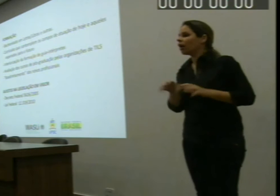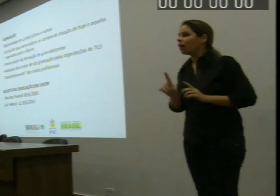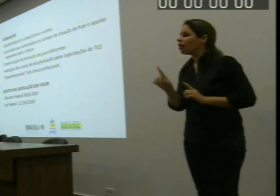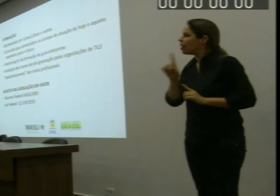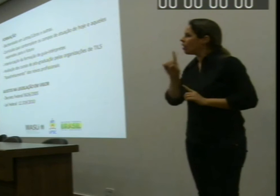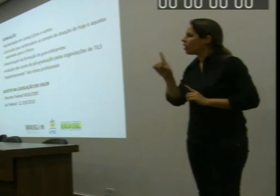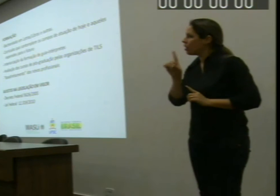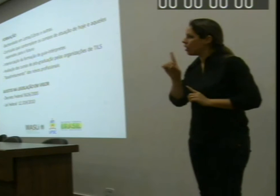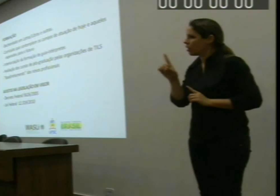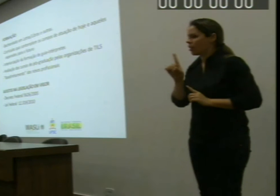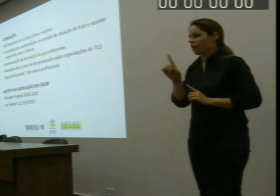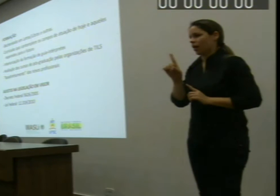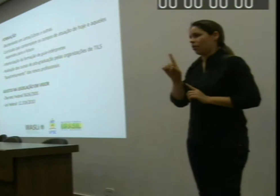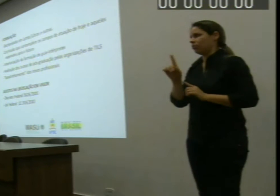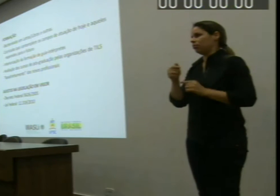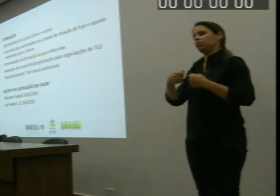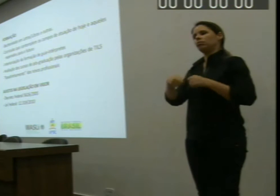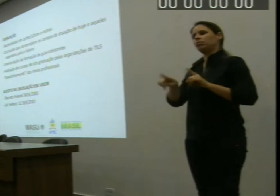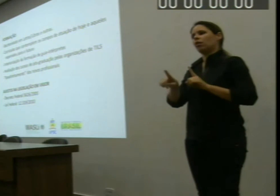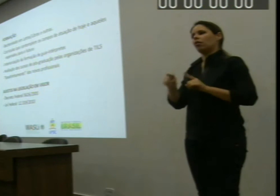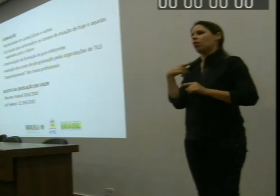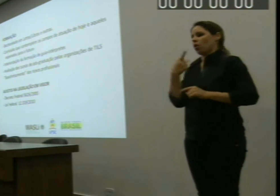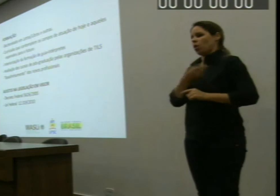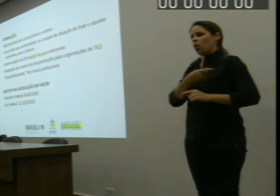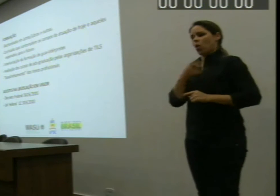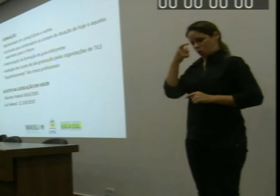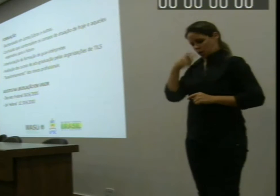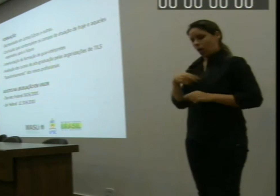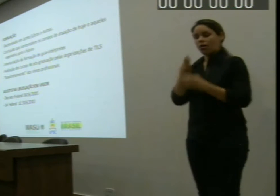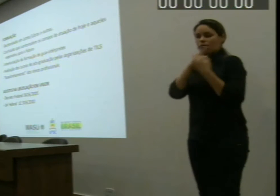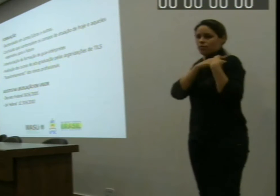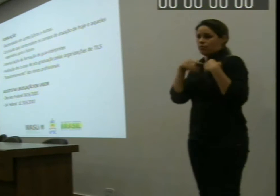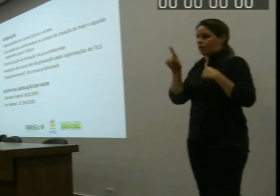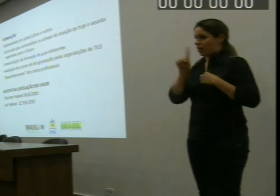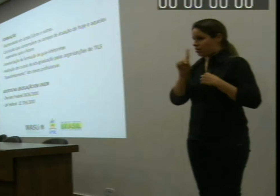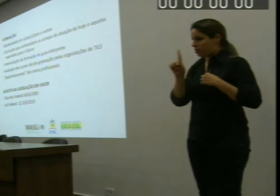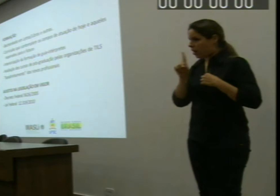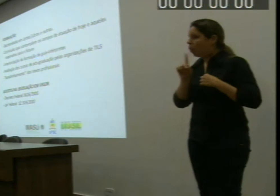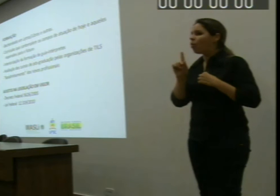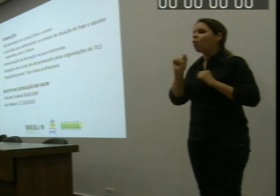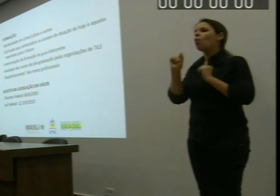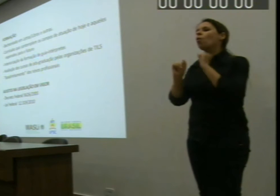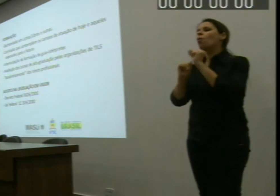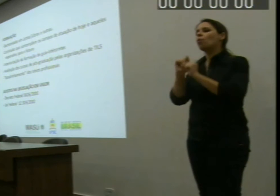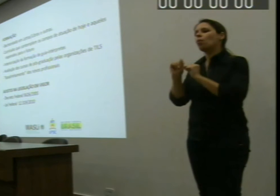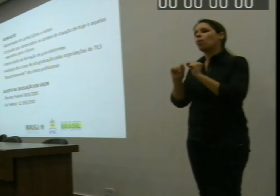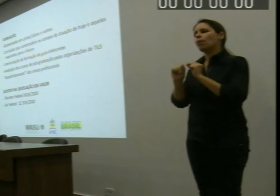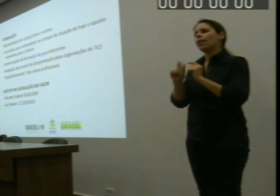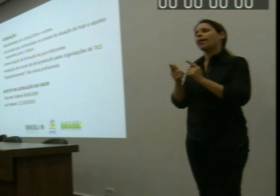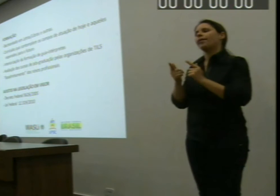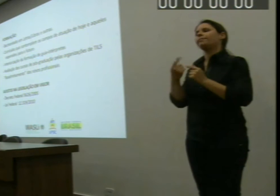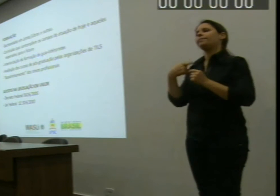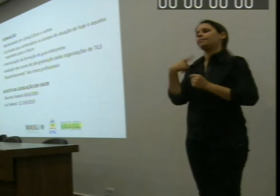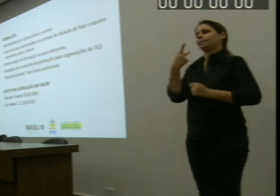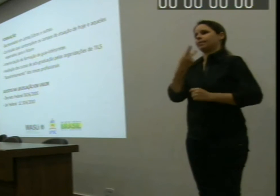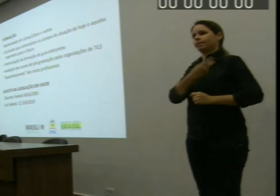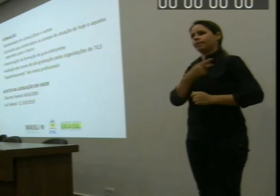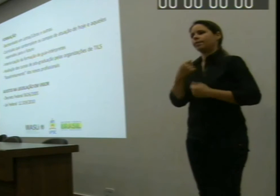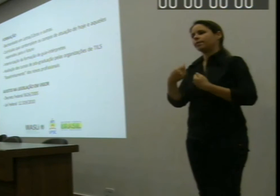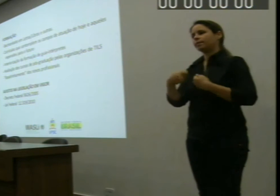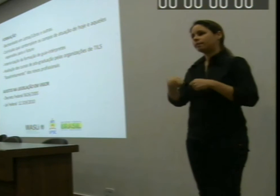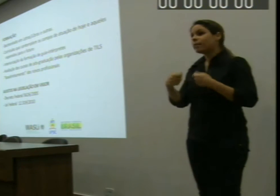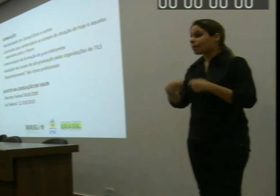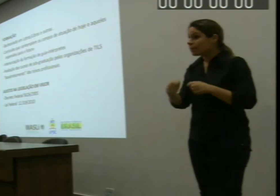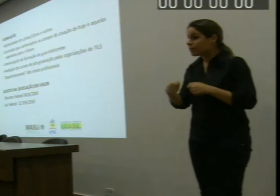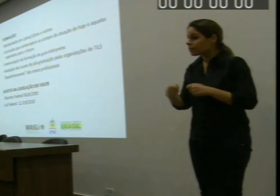não não deveria ser esse o nosso nosso nossa responsabilidade ela deveria ser ele não tá bom ele ainda tá e